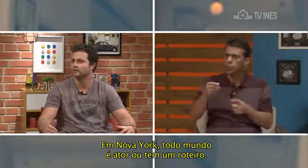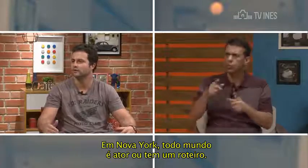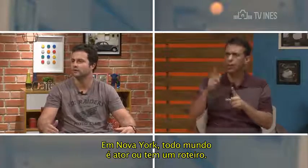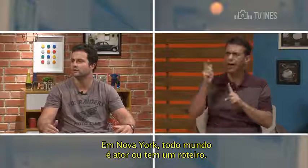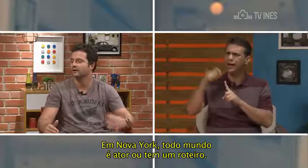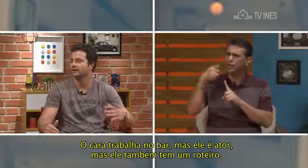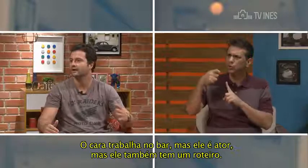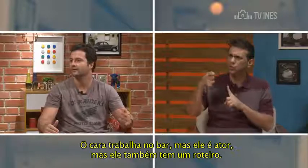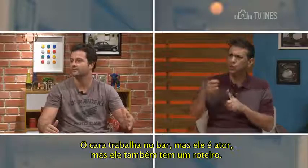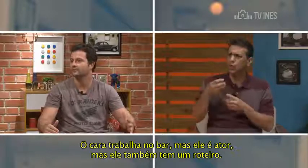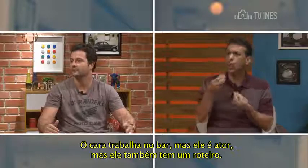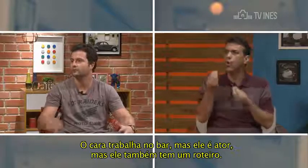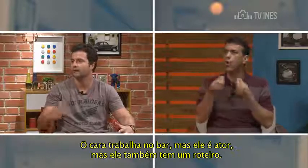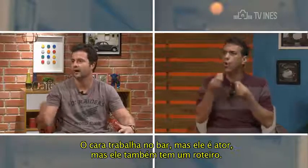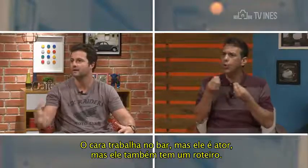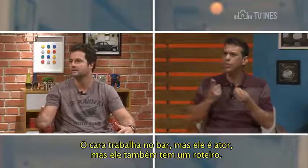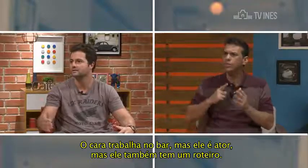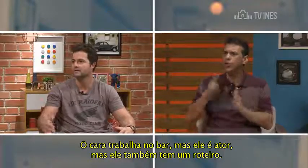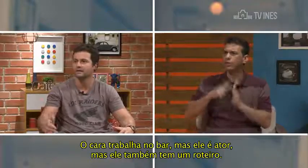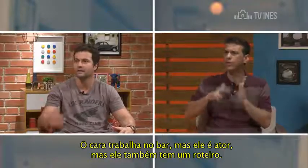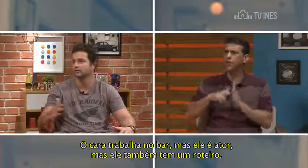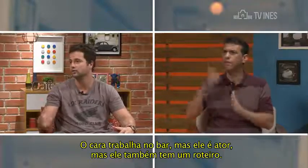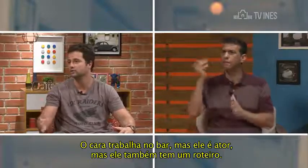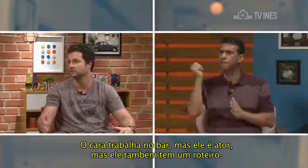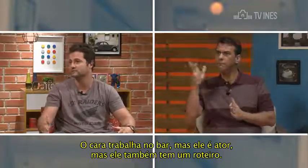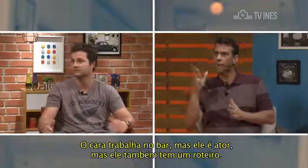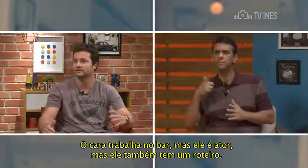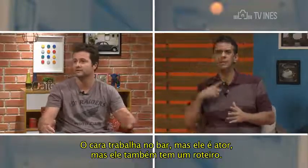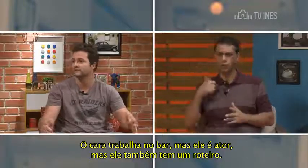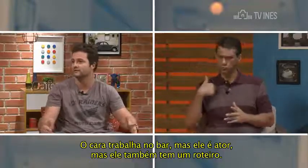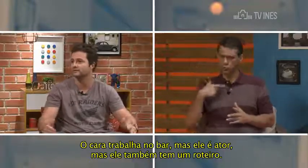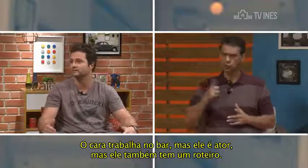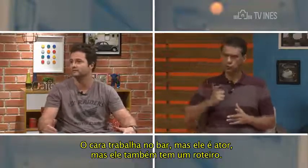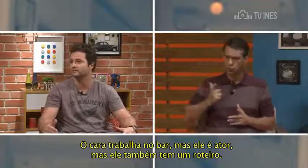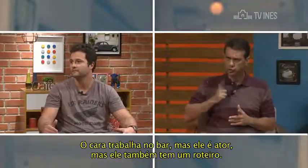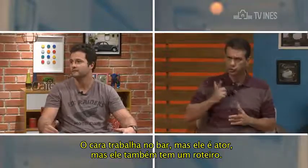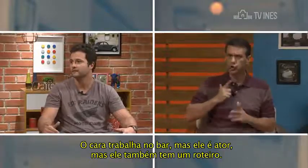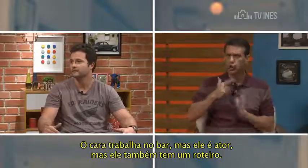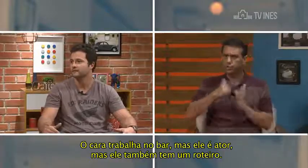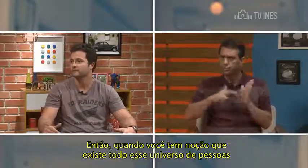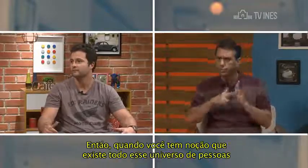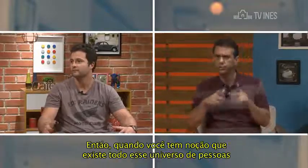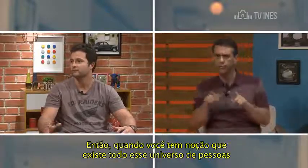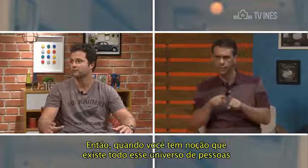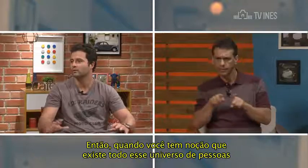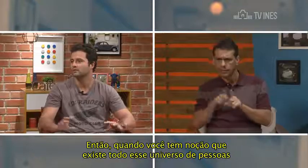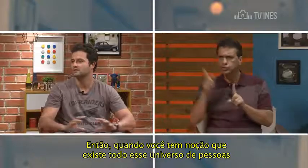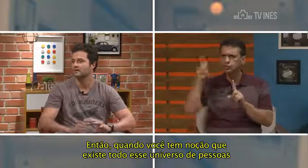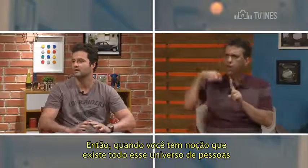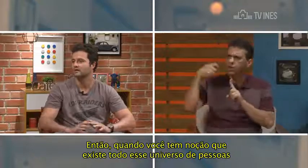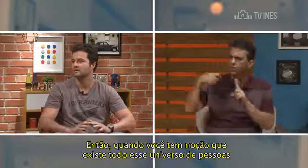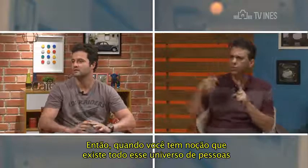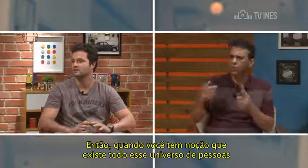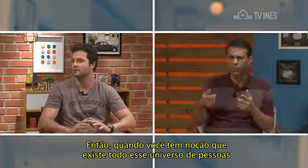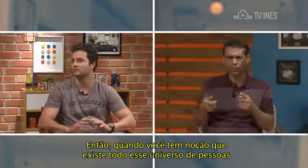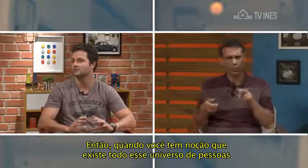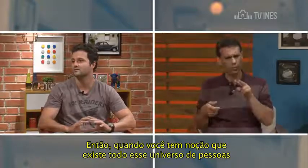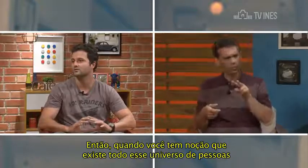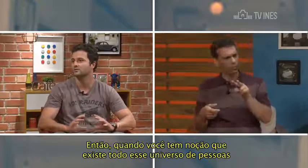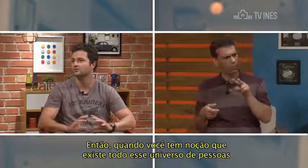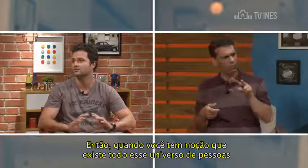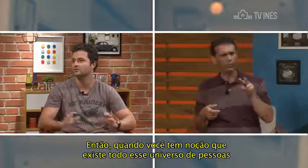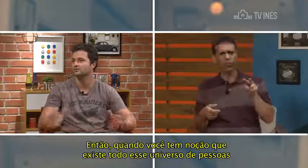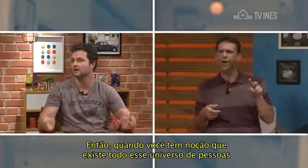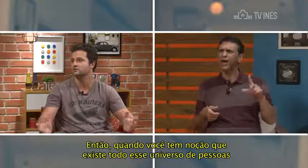roteiro, ou tem, né? O cara trabalha no bar, mas ele é ator, mas ele também tem um roteiro. Então, quando você tem noção